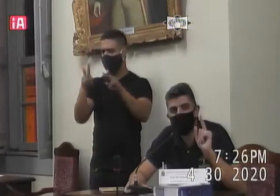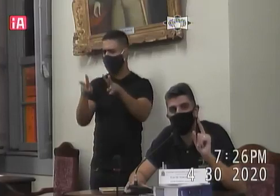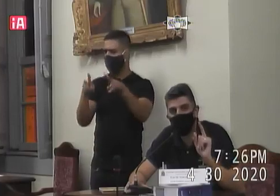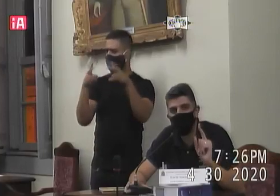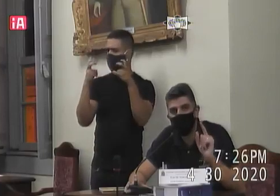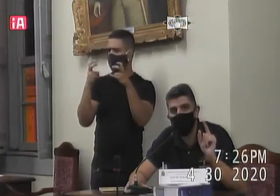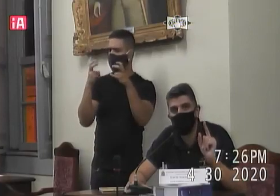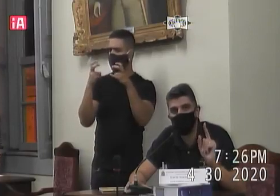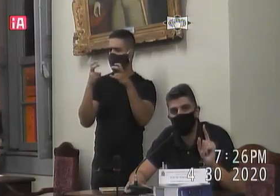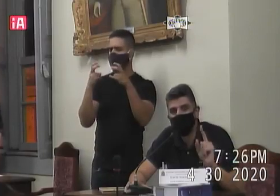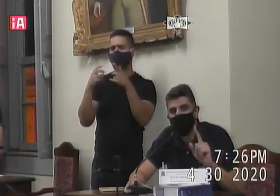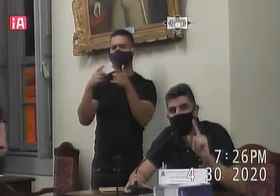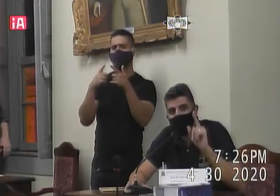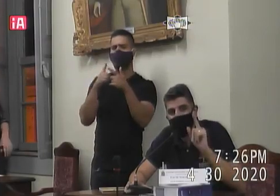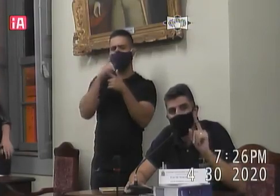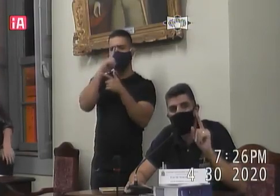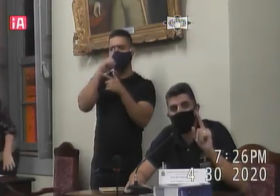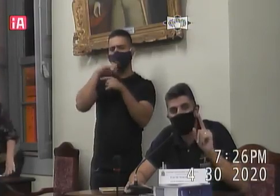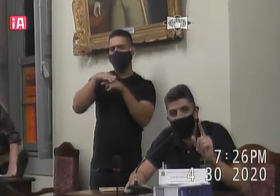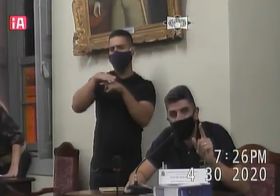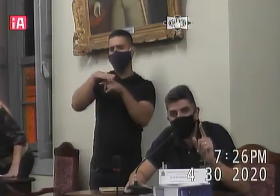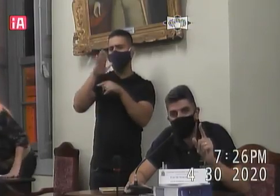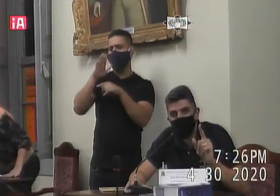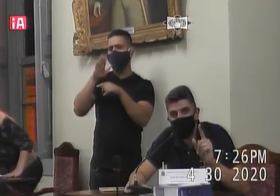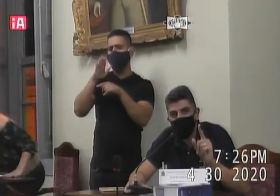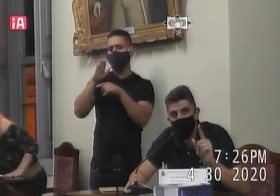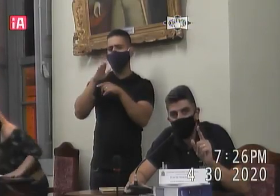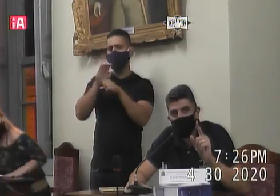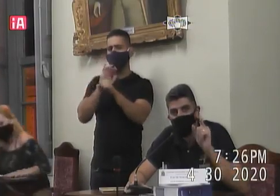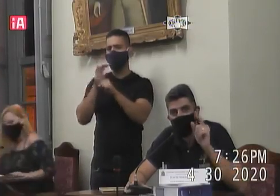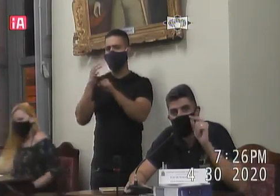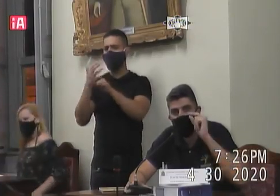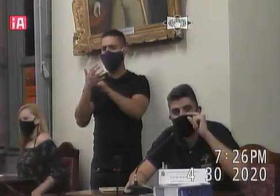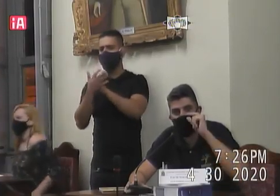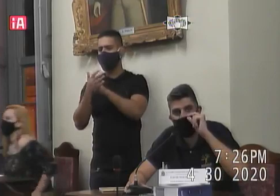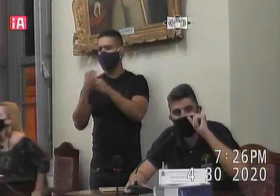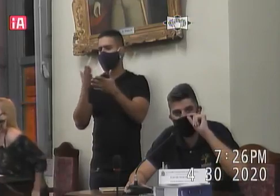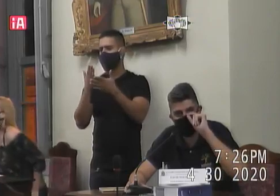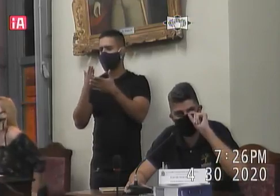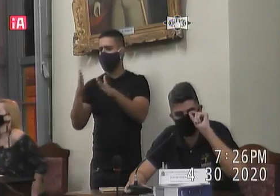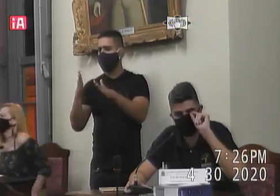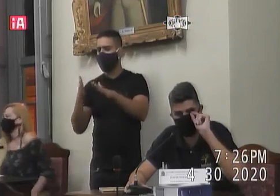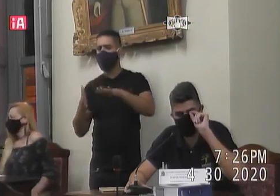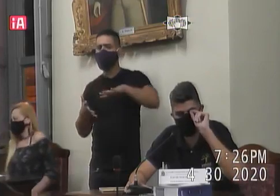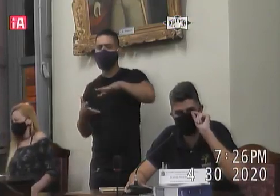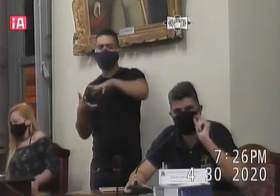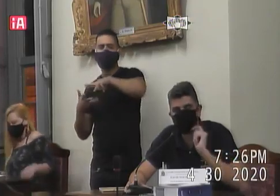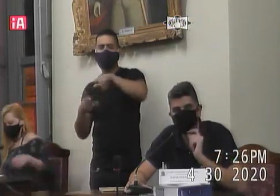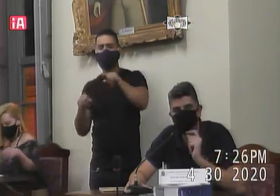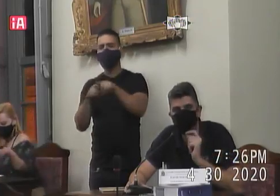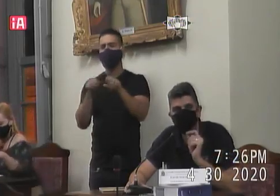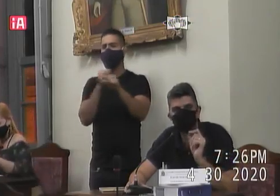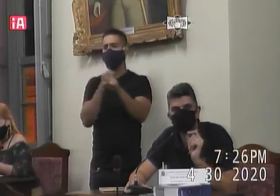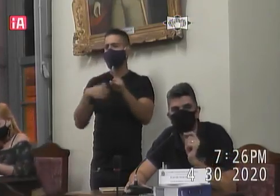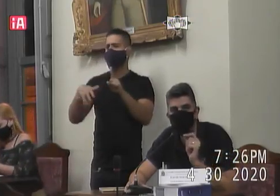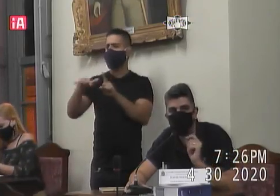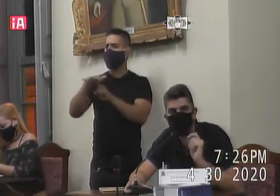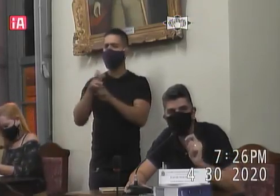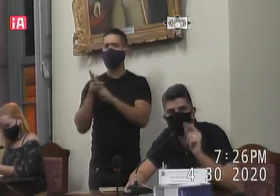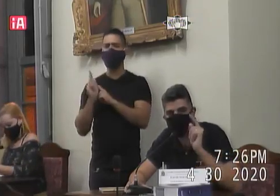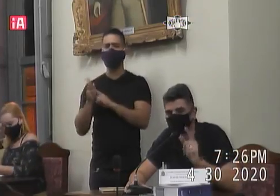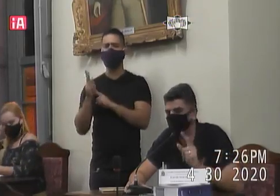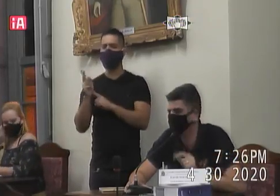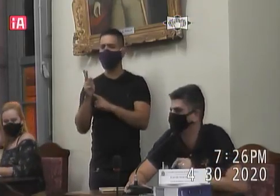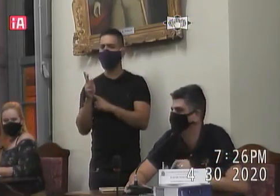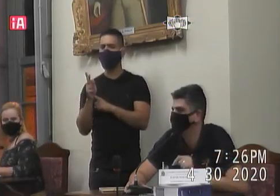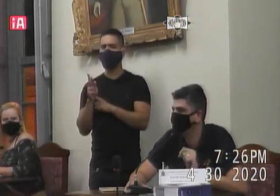maior dessa pandemia é ela passar e a humanidade e a nossa sociedade continuar mesquinha,